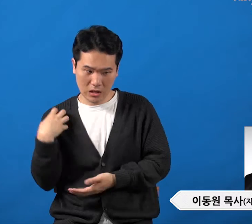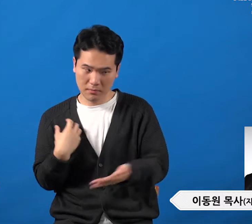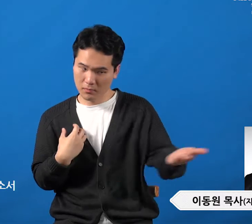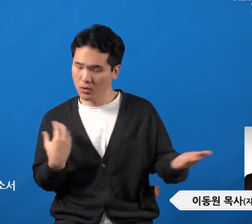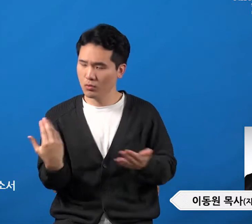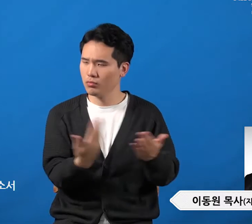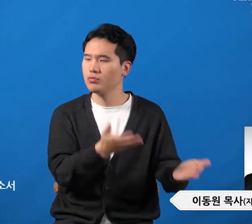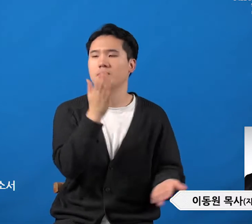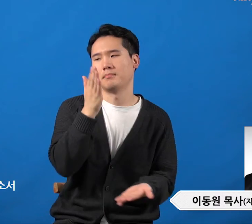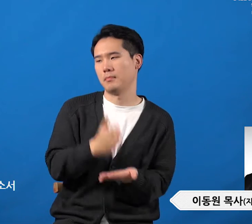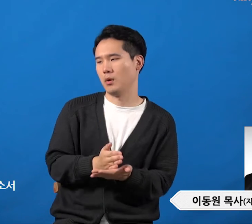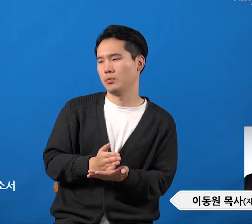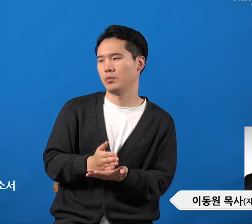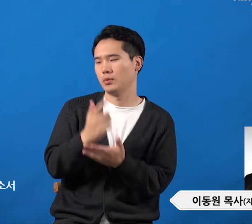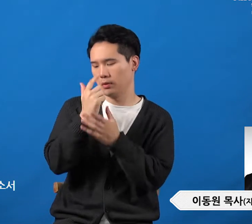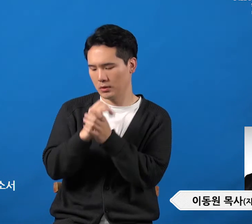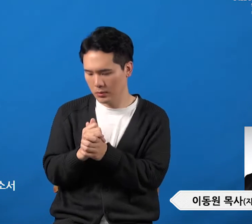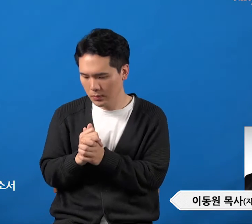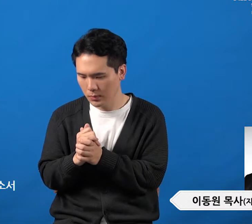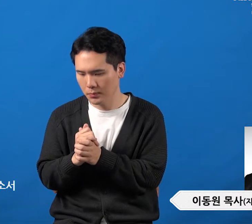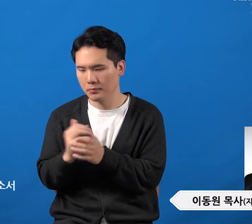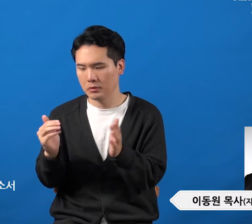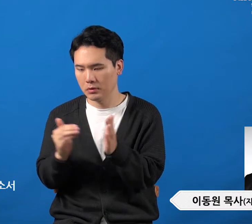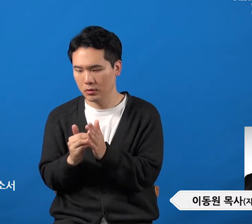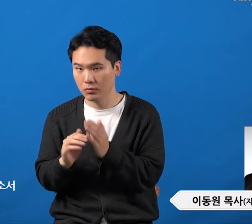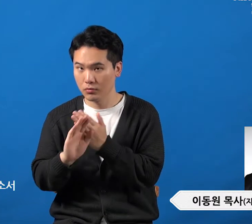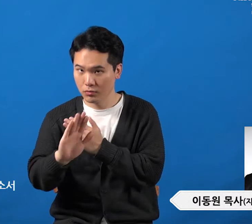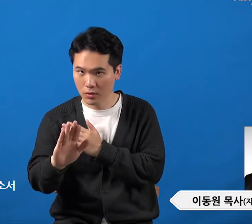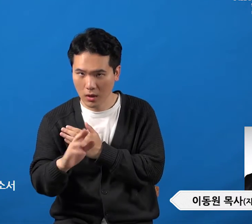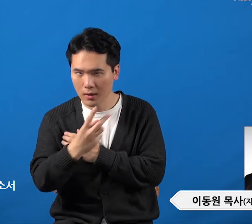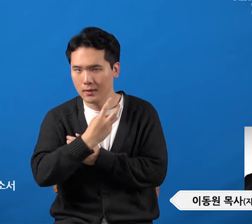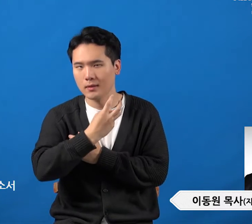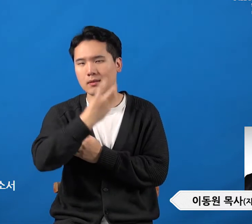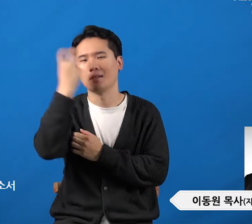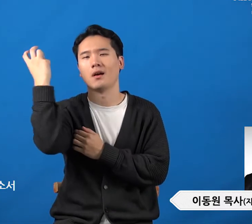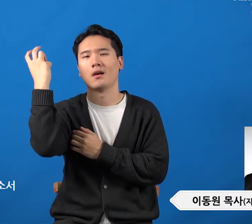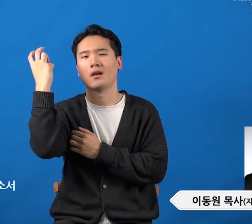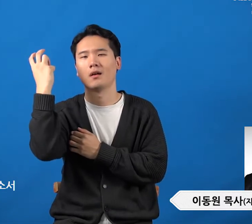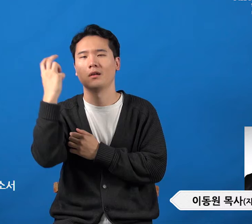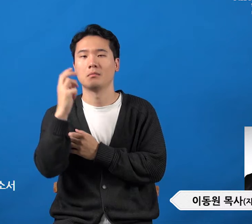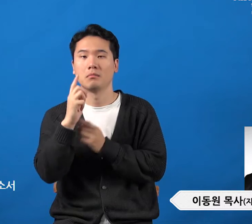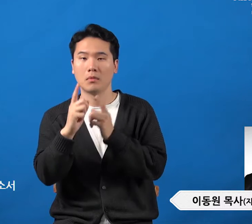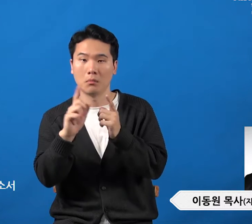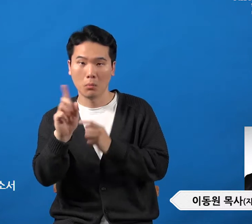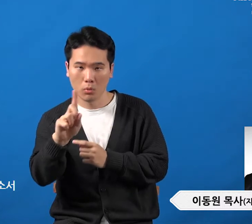돌리지 마옵소서. 이 말을 하고 자니라. 죽었다 이 말입니다.